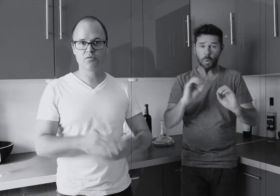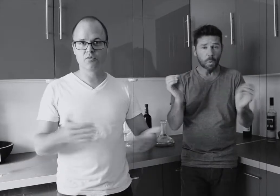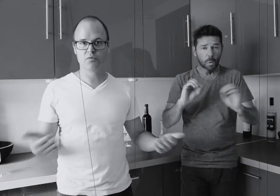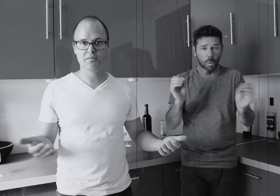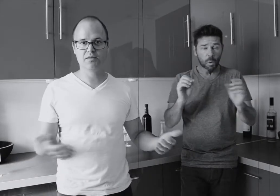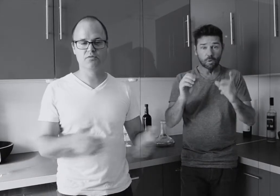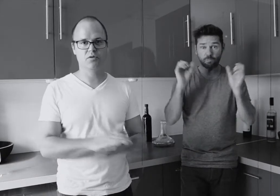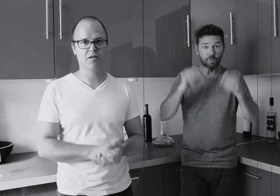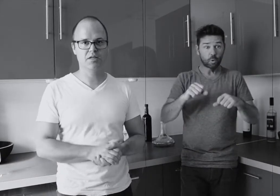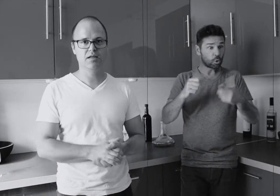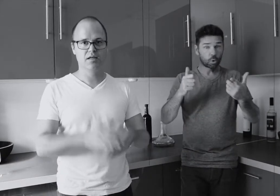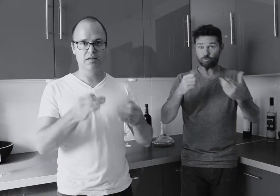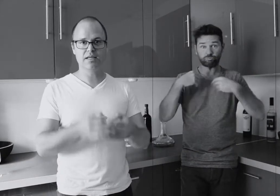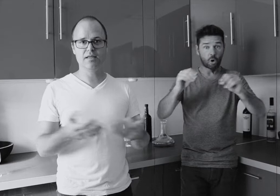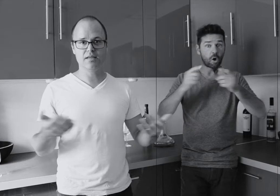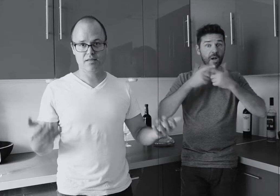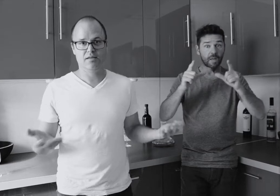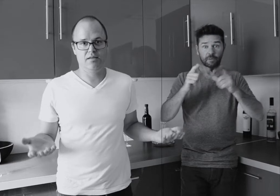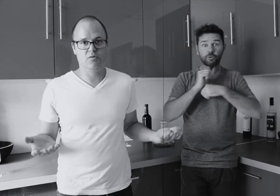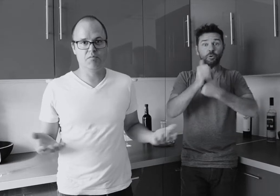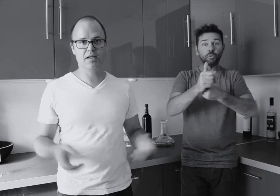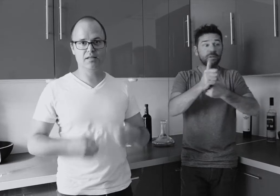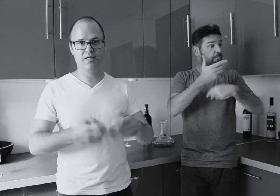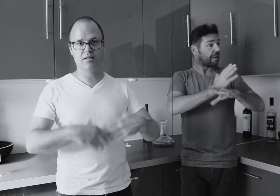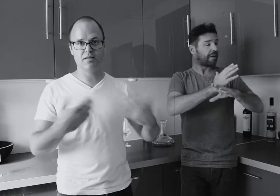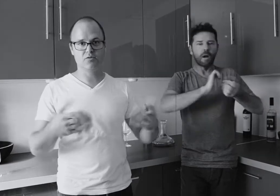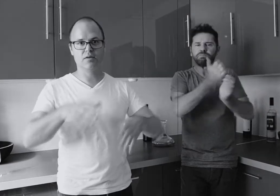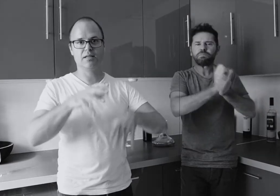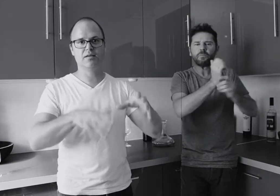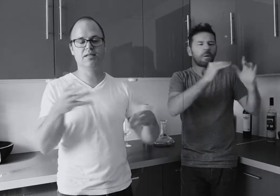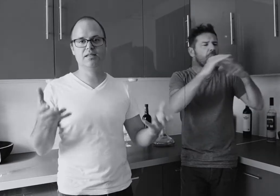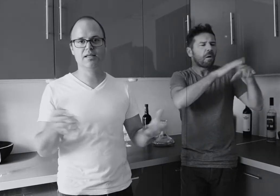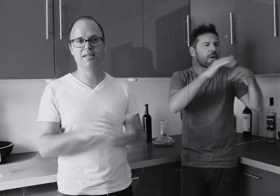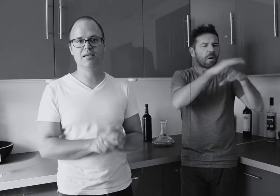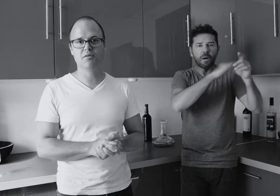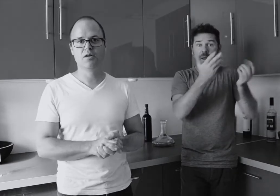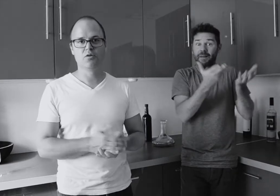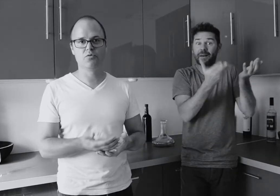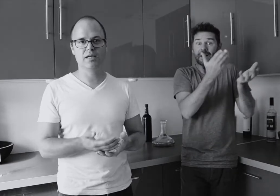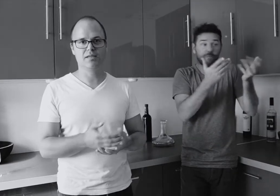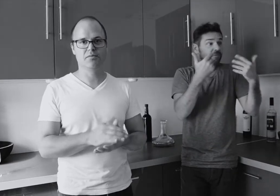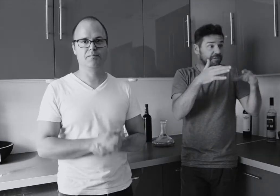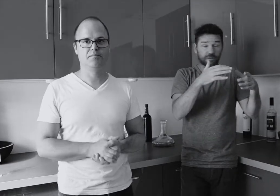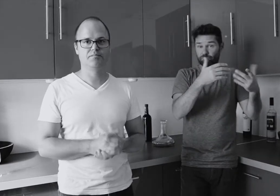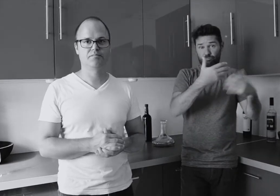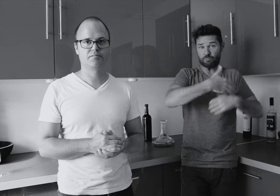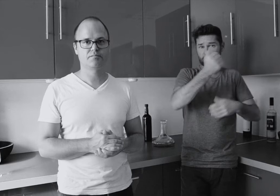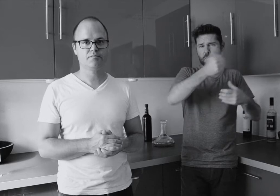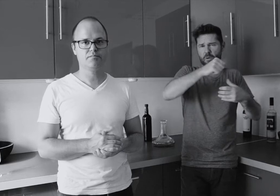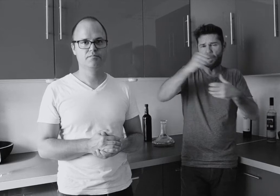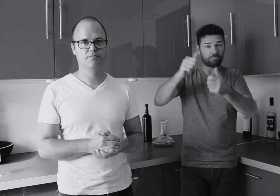sortie, donc on peut les mettre sur le marché dès qu'ils sont prêts, dès qu'ils ont atteint un certain équilibre gustatif.